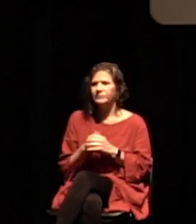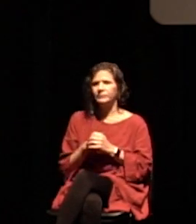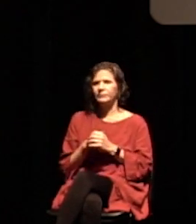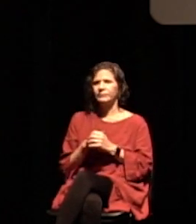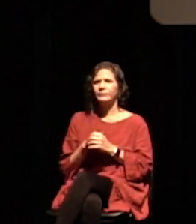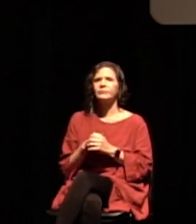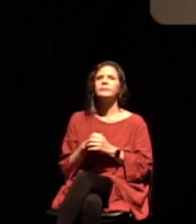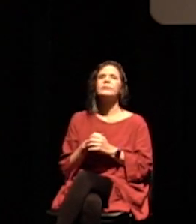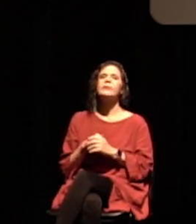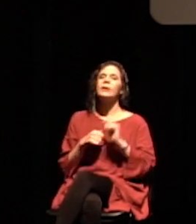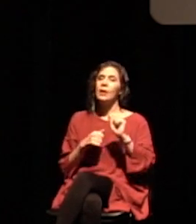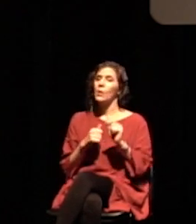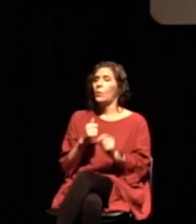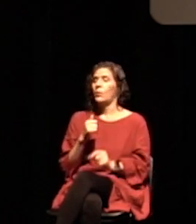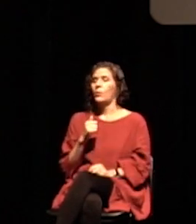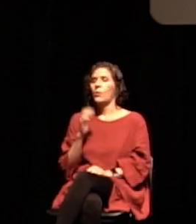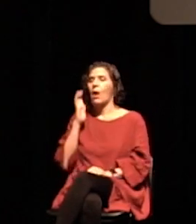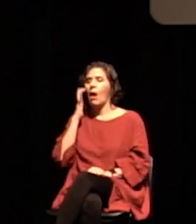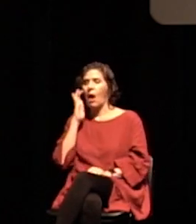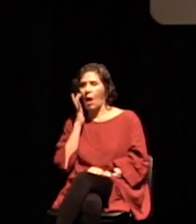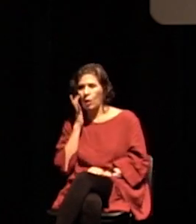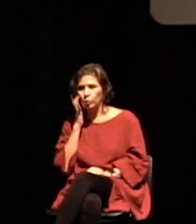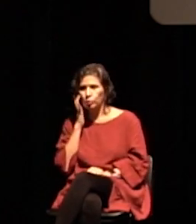que havia,